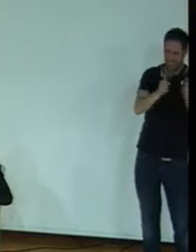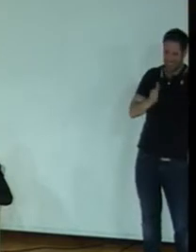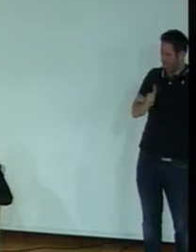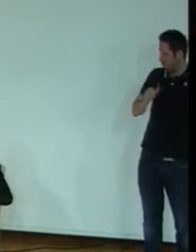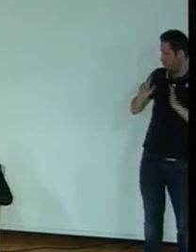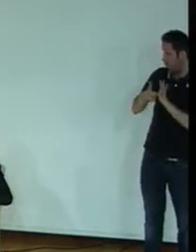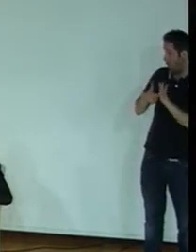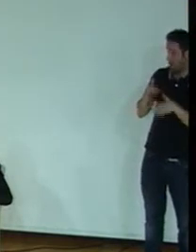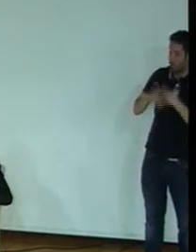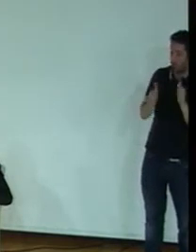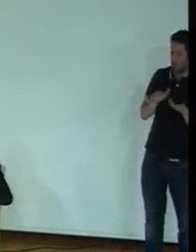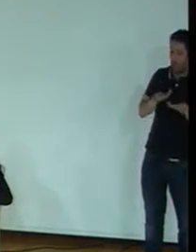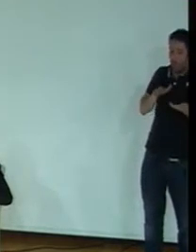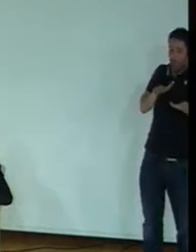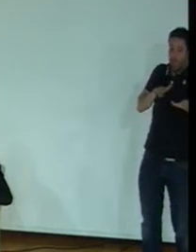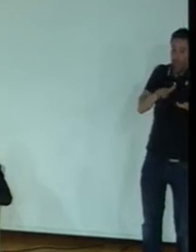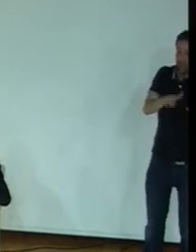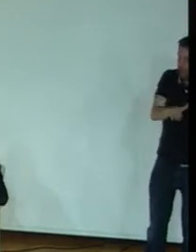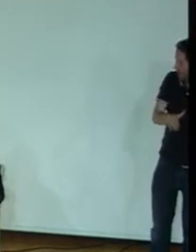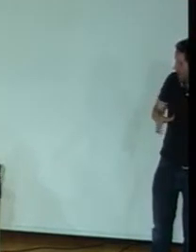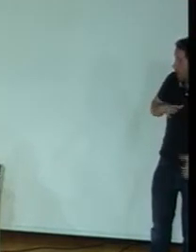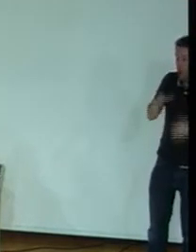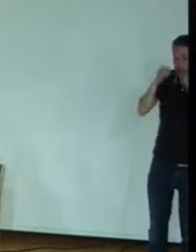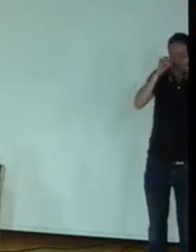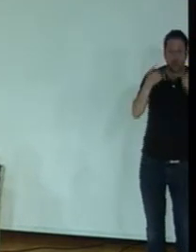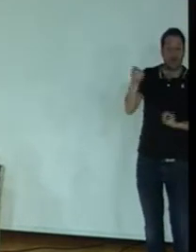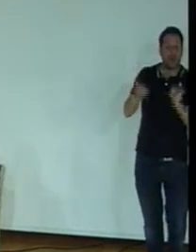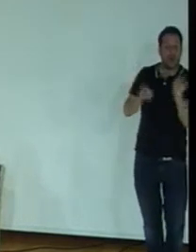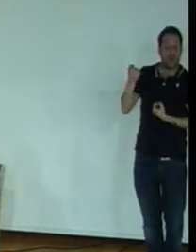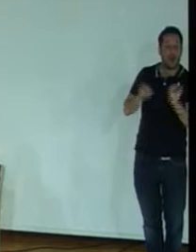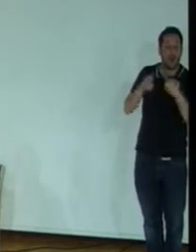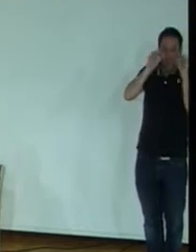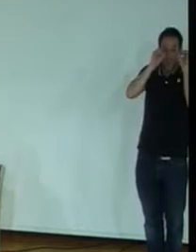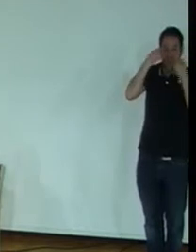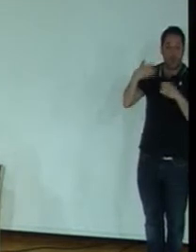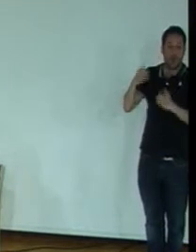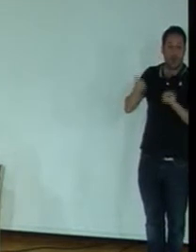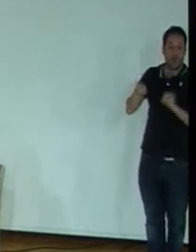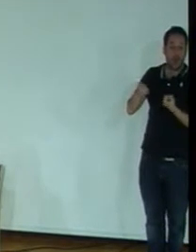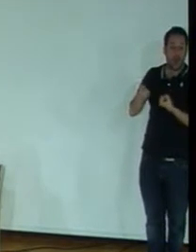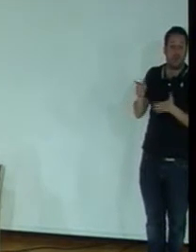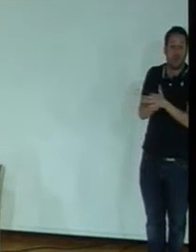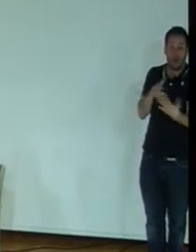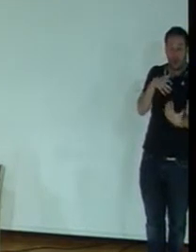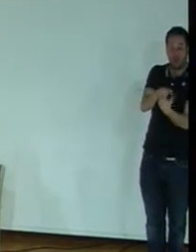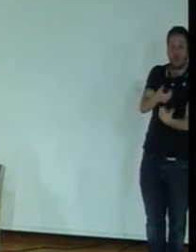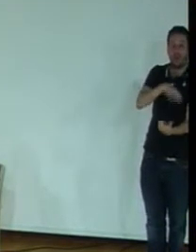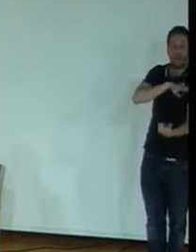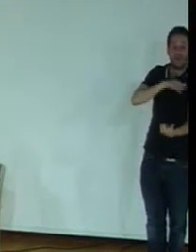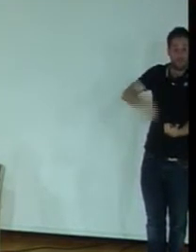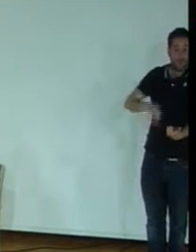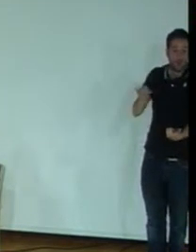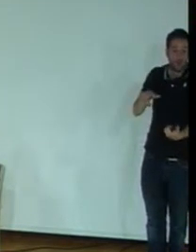droit n'a-t-il pas un temps de retard par rapport à la technologie? La Google Car pose un problème au sens où on ne sait pas en cas d'accident, qui est responsable?